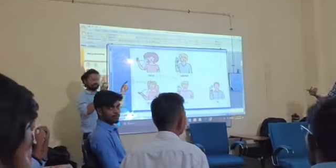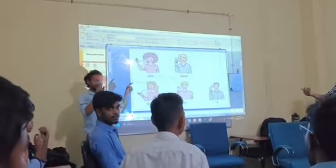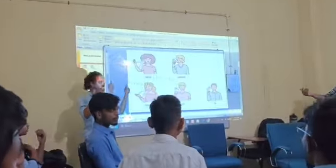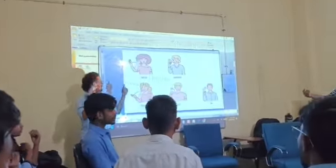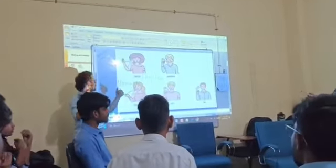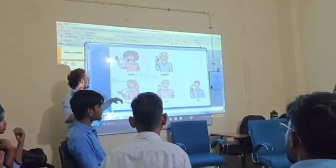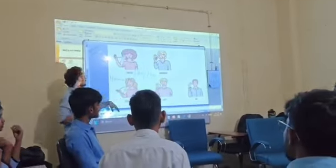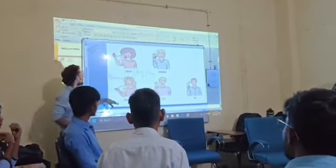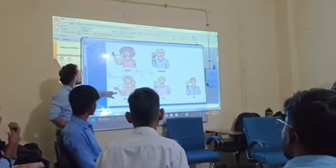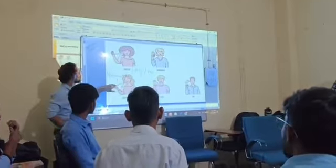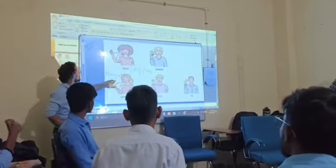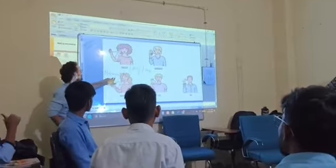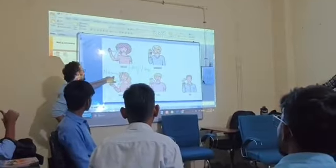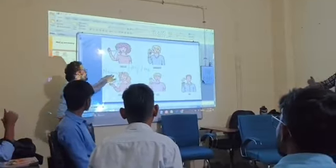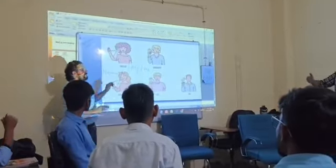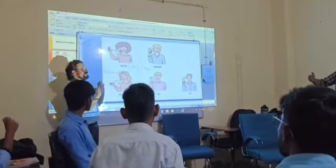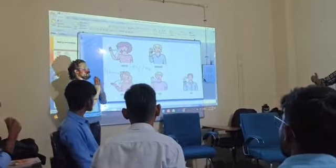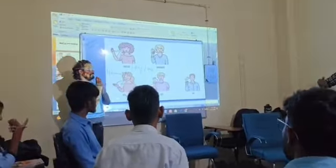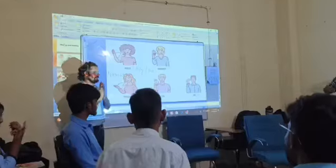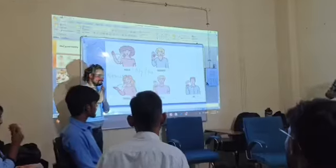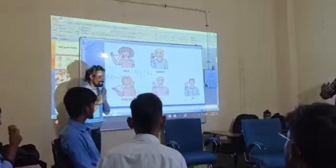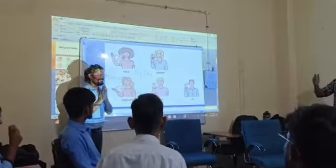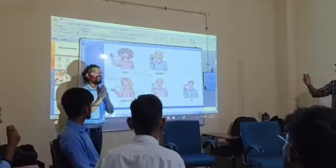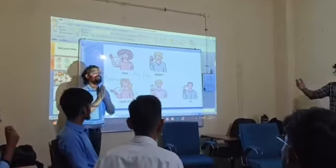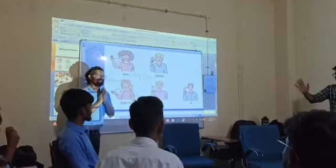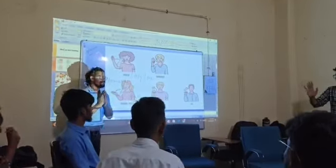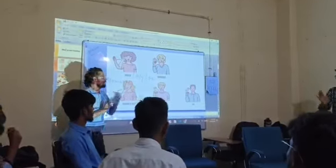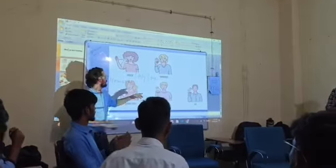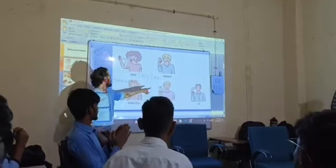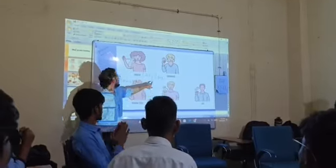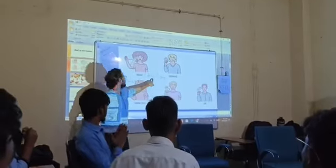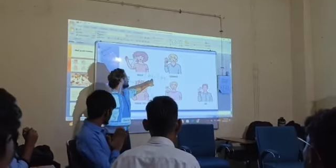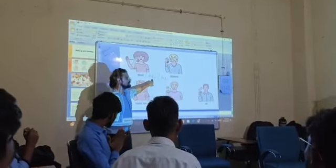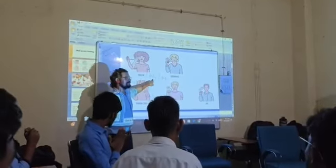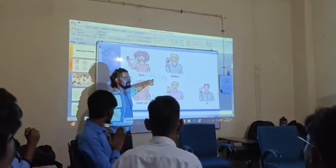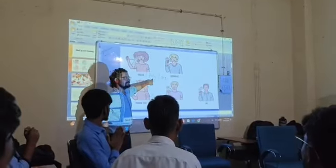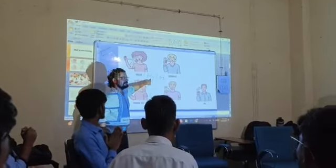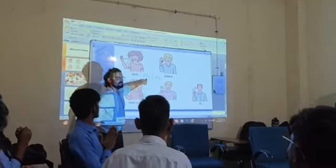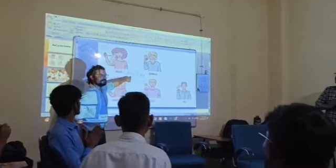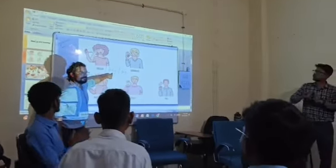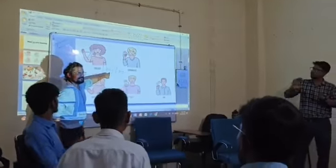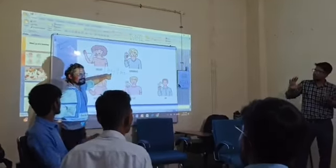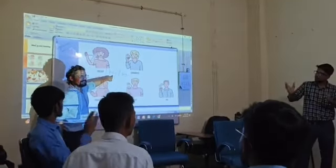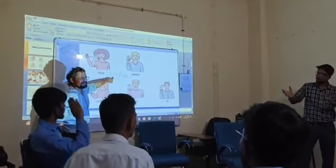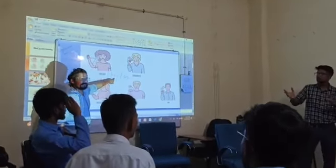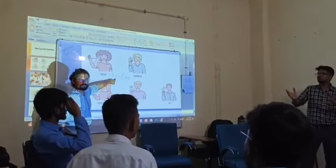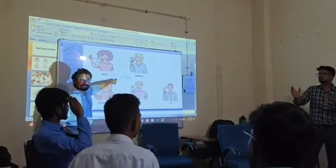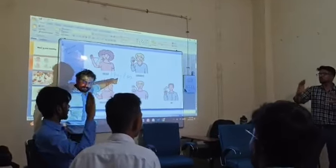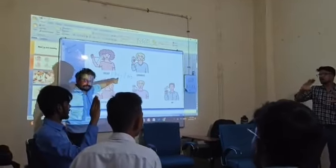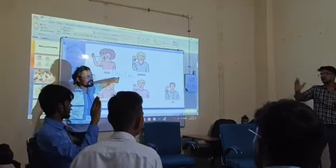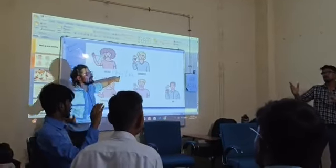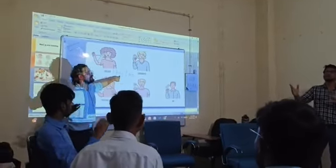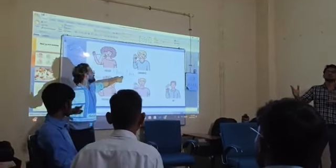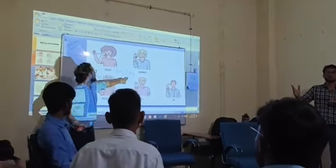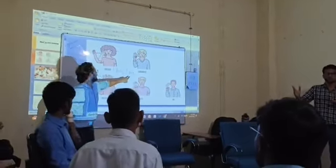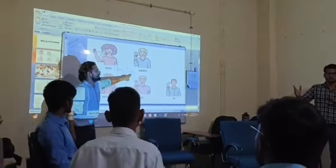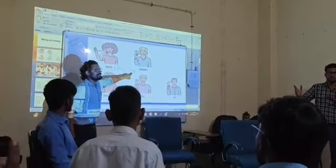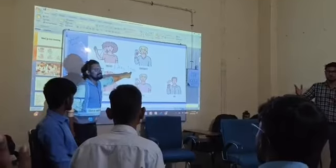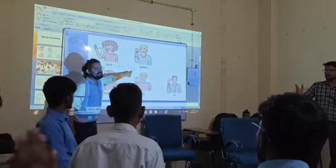ठीक है, चलो ठीक है। फिर ये नमस्ते का साइन हो गया, ठीक, और हे में भी यूज होता, हाय में भी यूज होता,